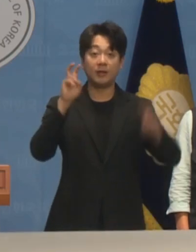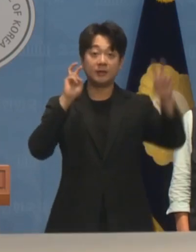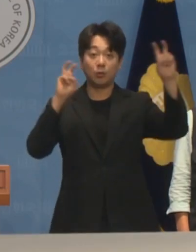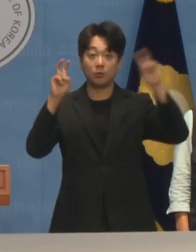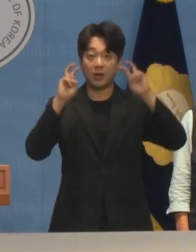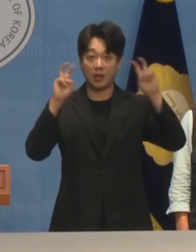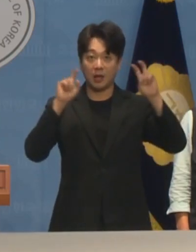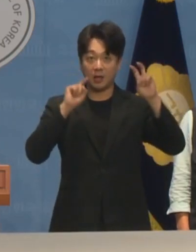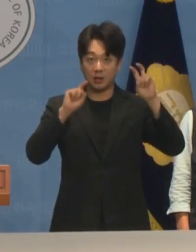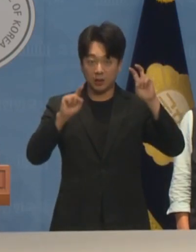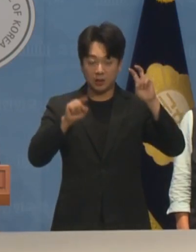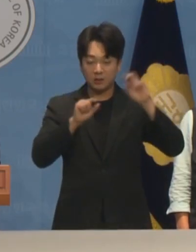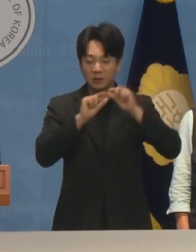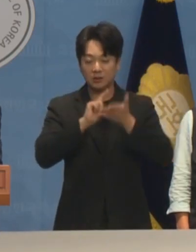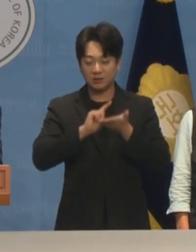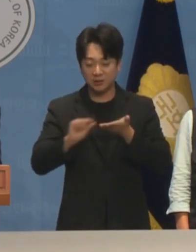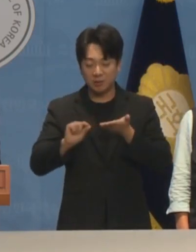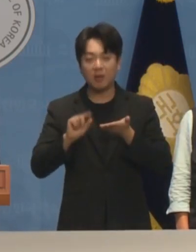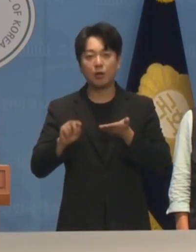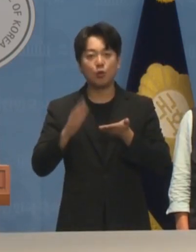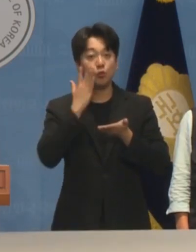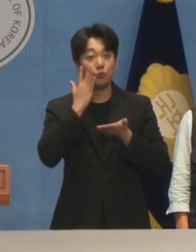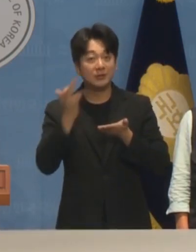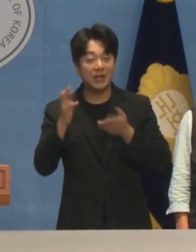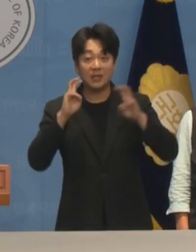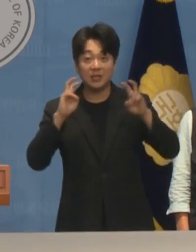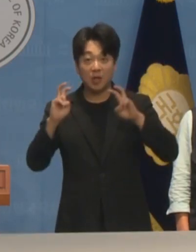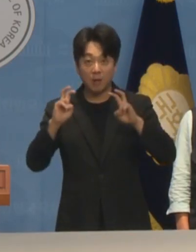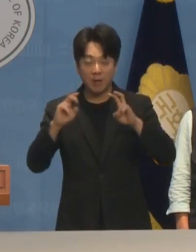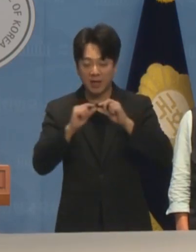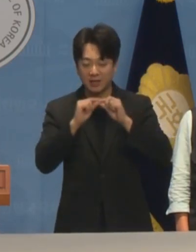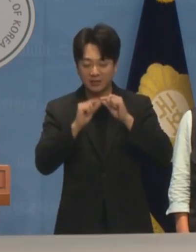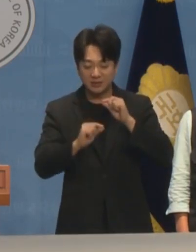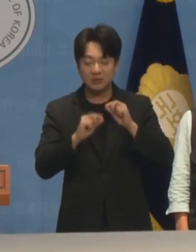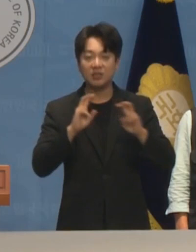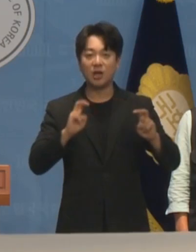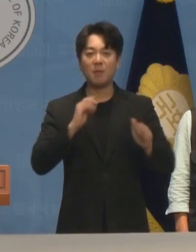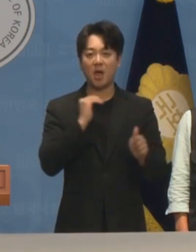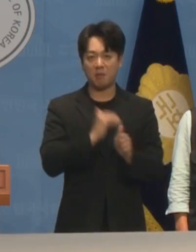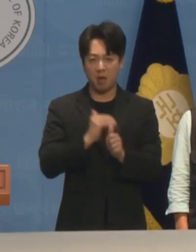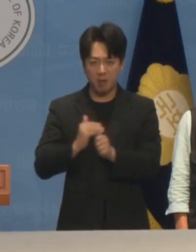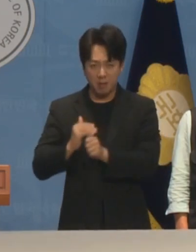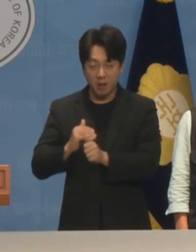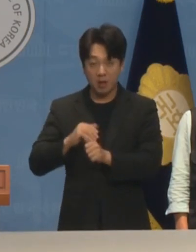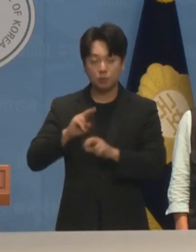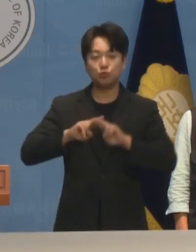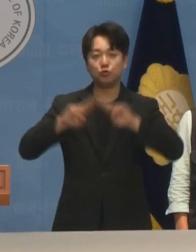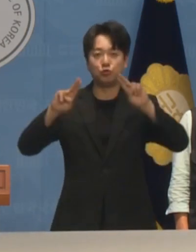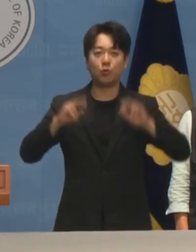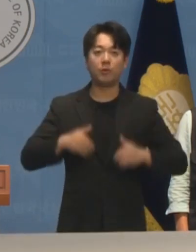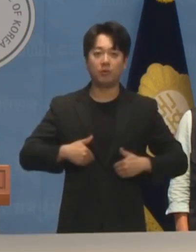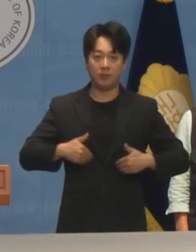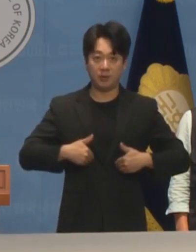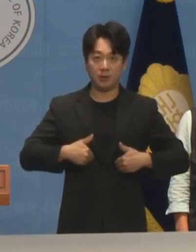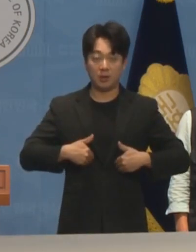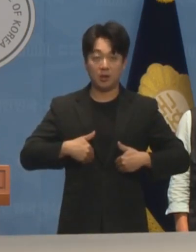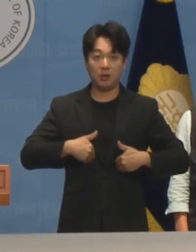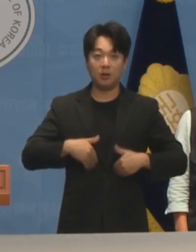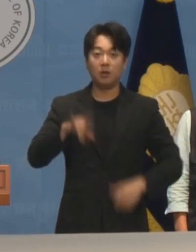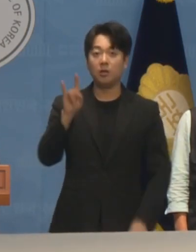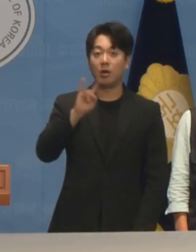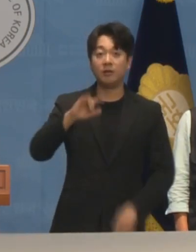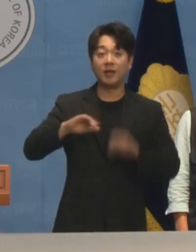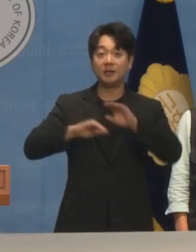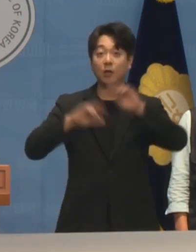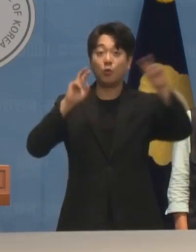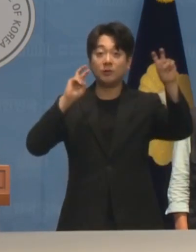현대자동차 울산공장 이수기업 정리해고는 반드시 철회되어야 합니다. 현대자동차 불법 파견 문제는